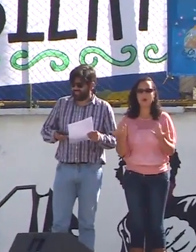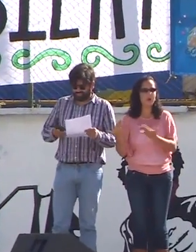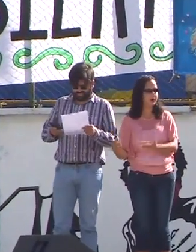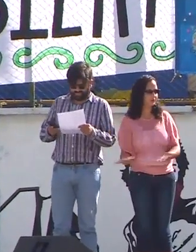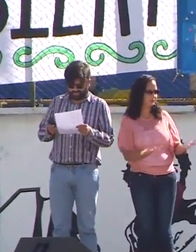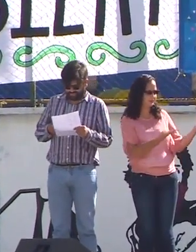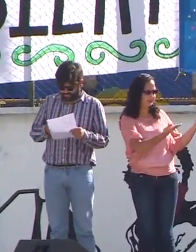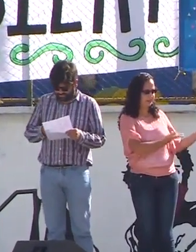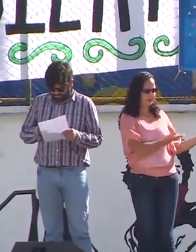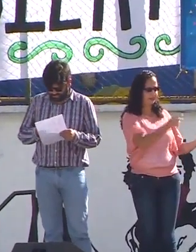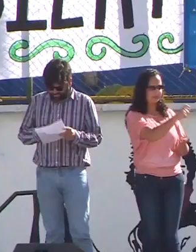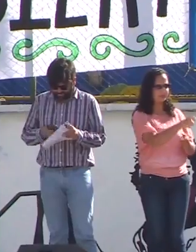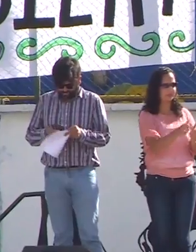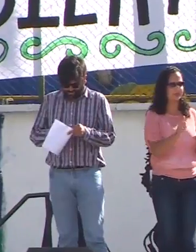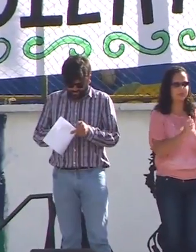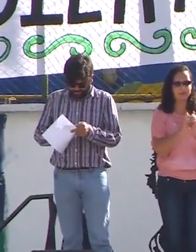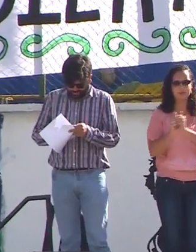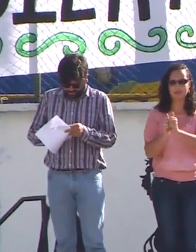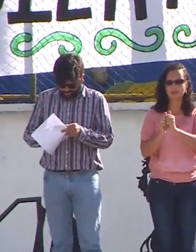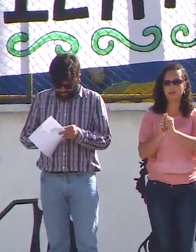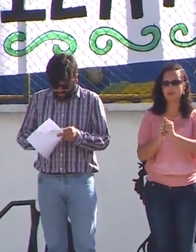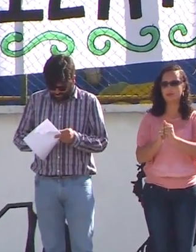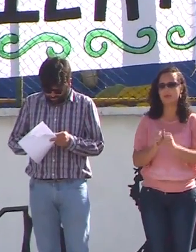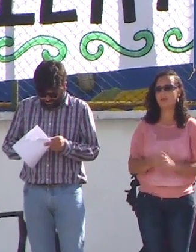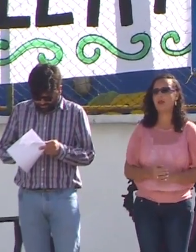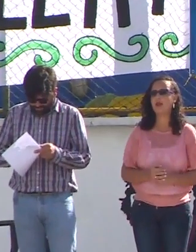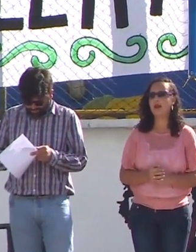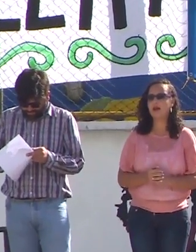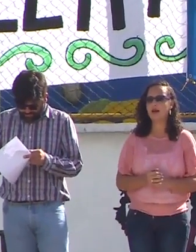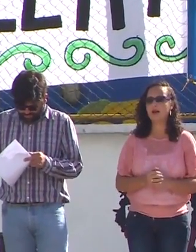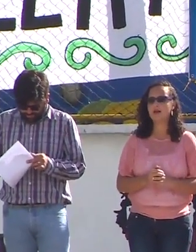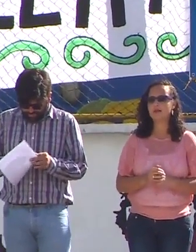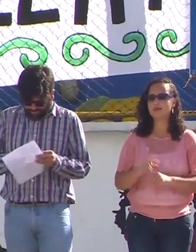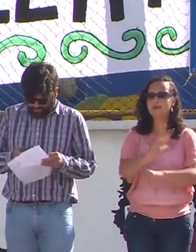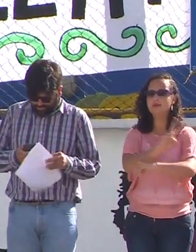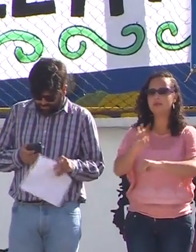gestión universitaria, profesor Luis Enrique Salcedo,